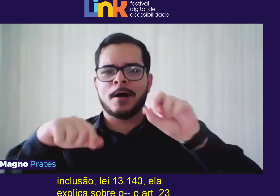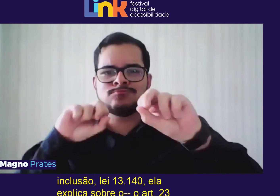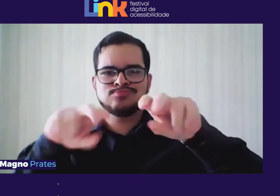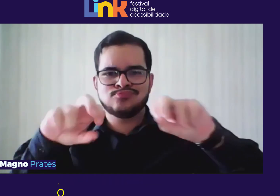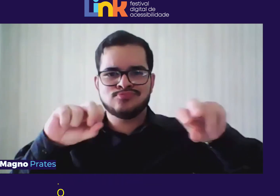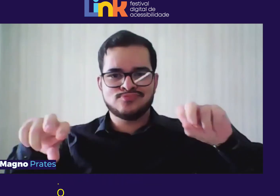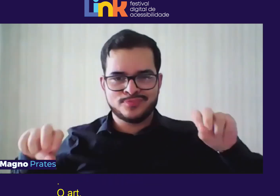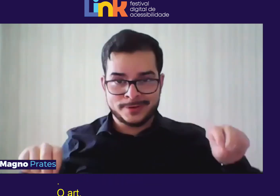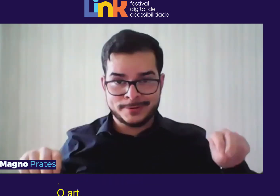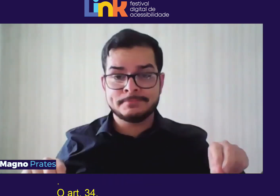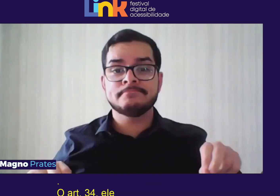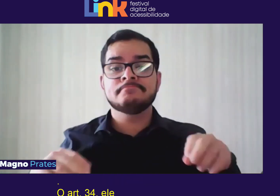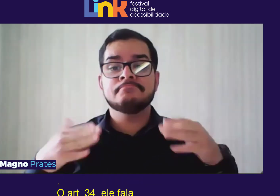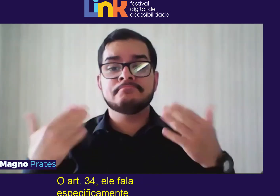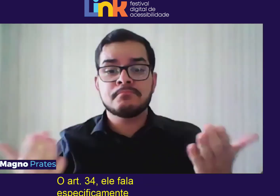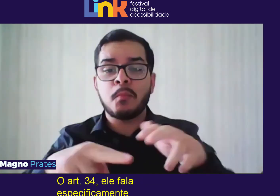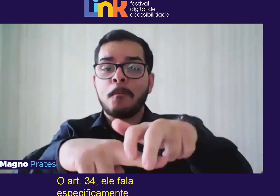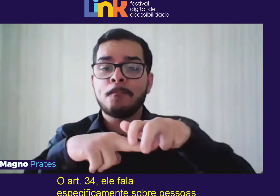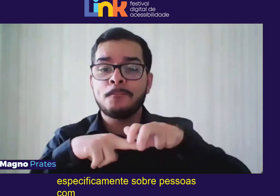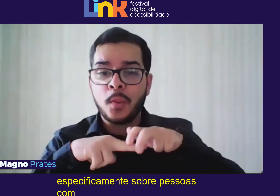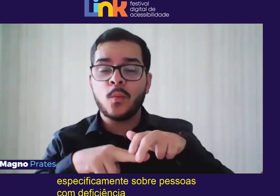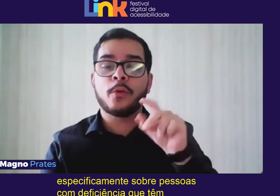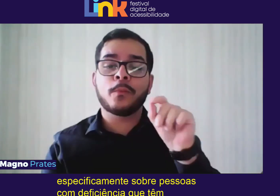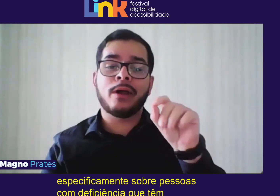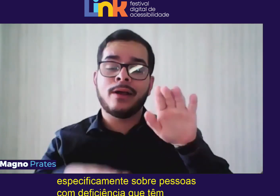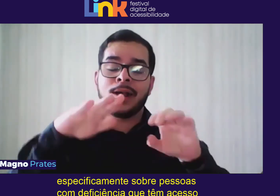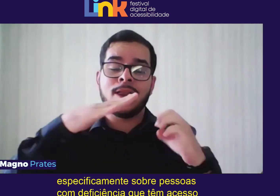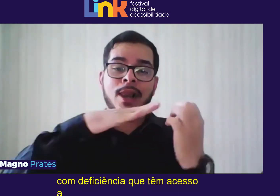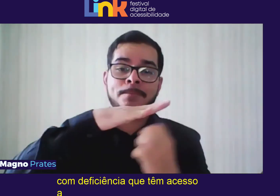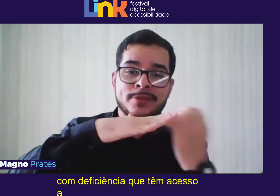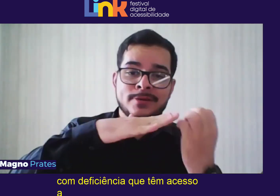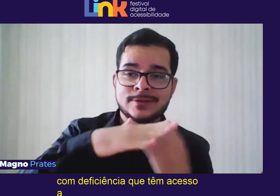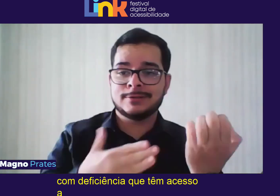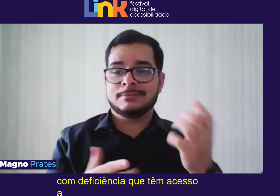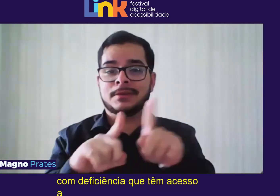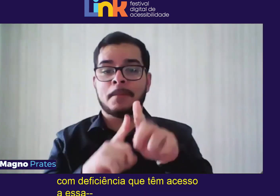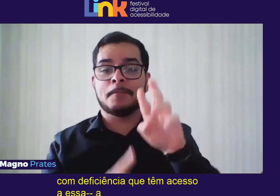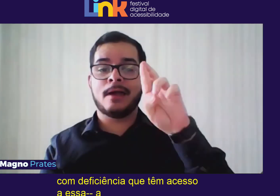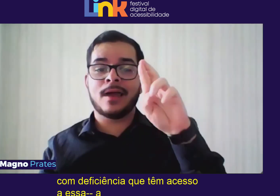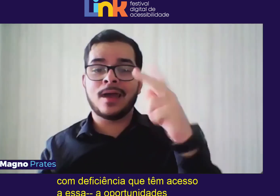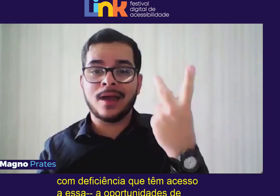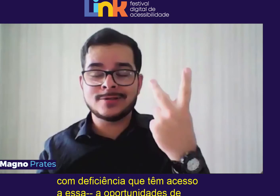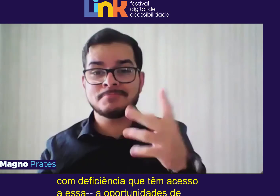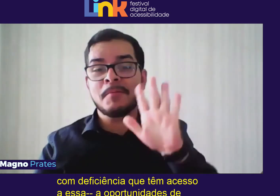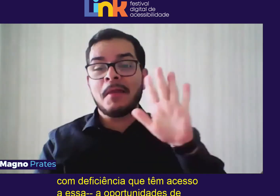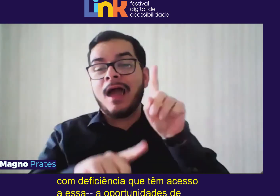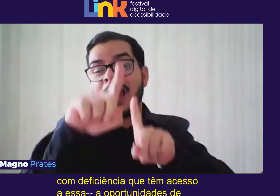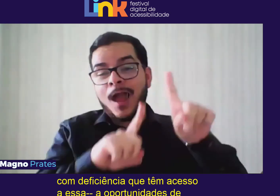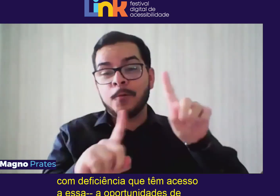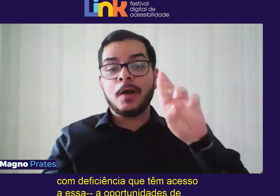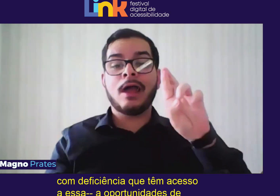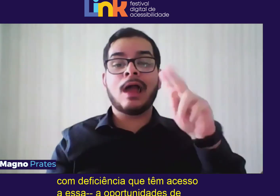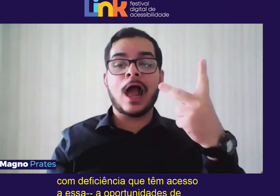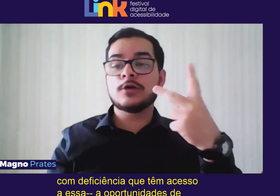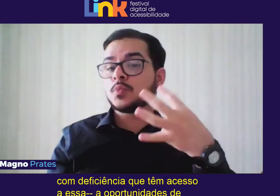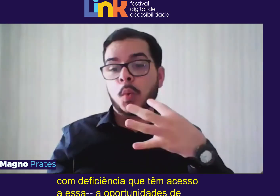que têm acesso às oportunidades de trabalho. Mas algumas empresas, e principalmente profissionais do